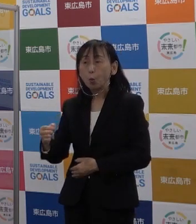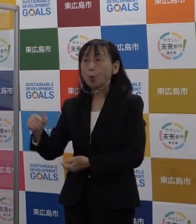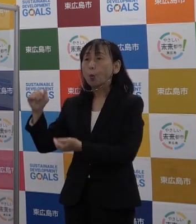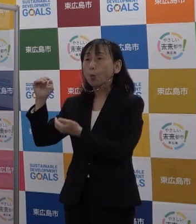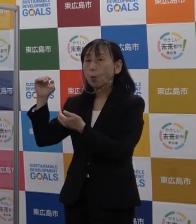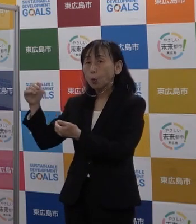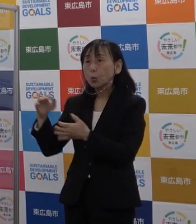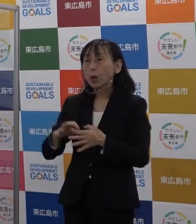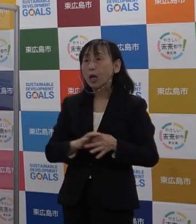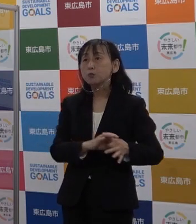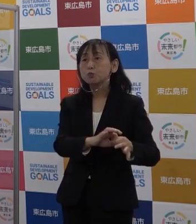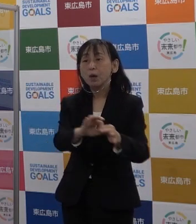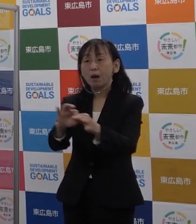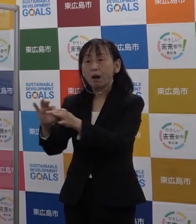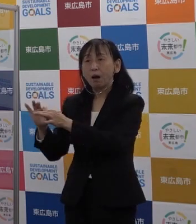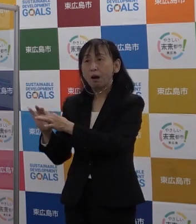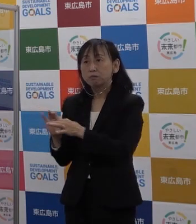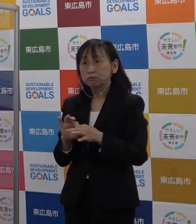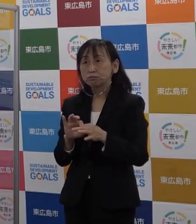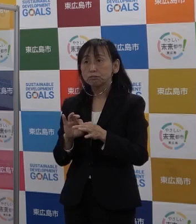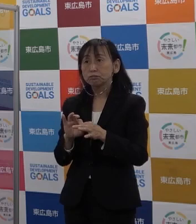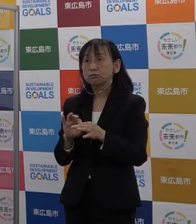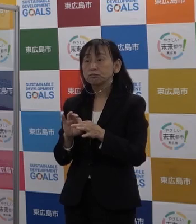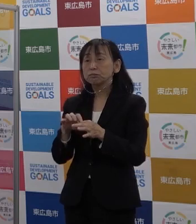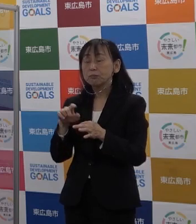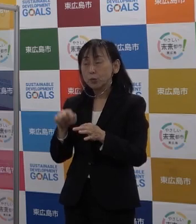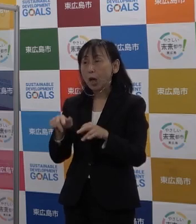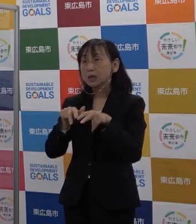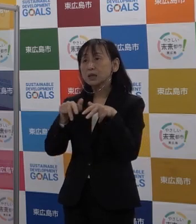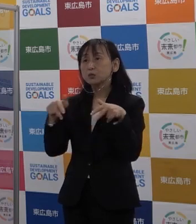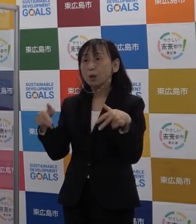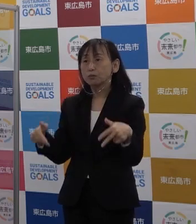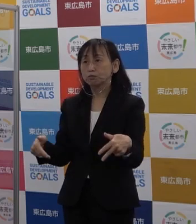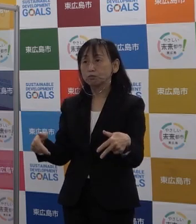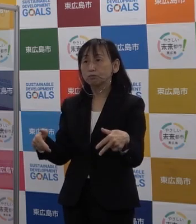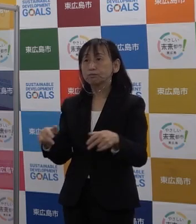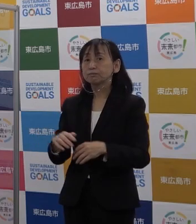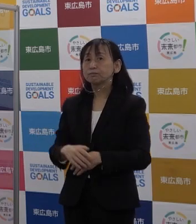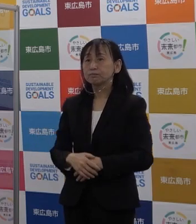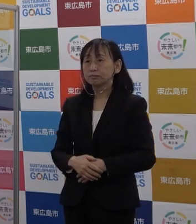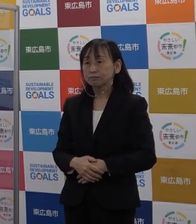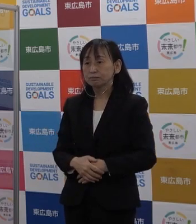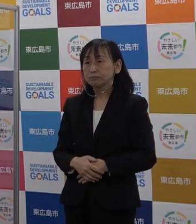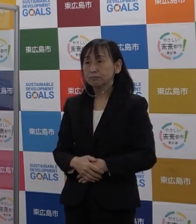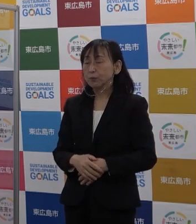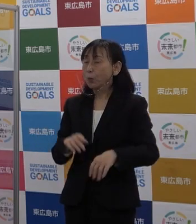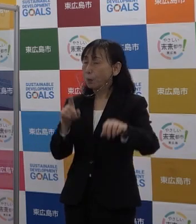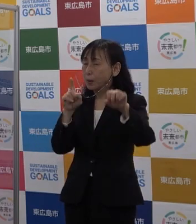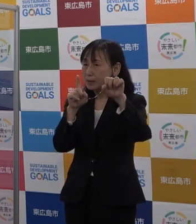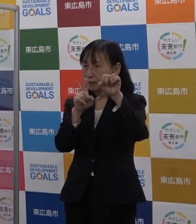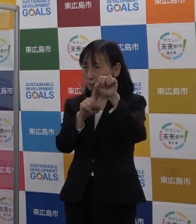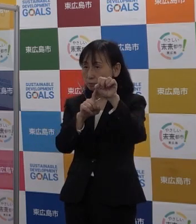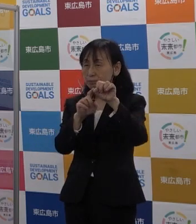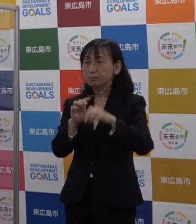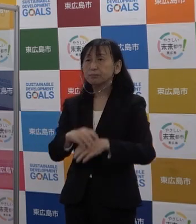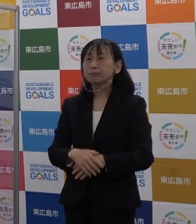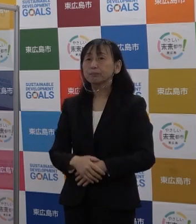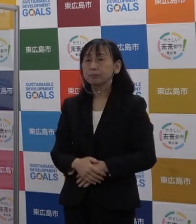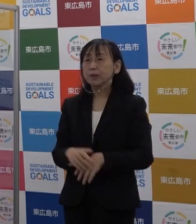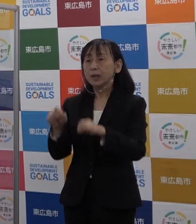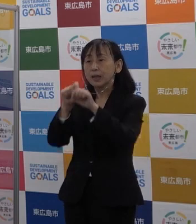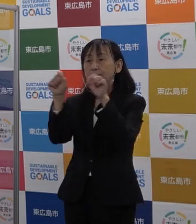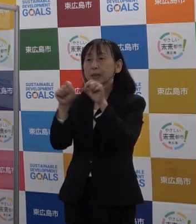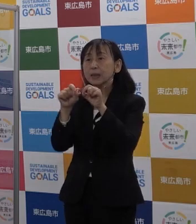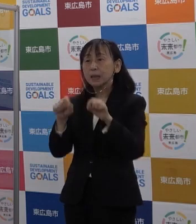っていくようなそんなシステムにしていきたい。で結果それ